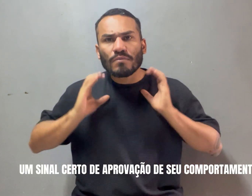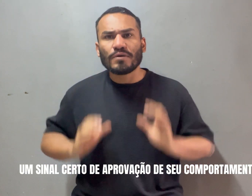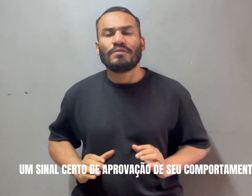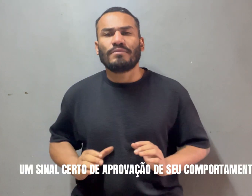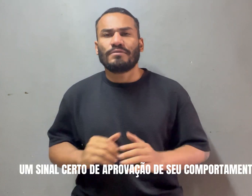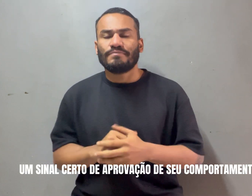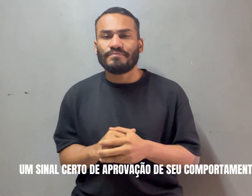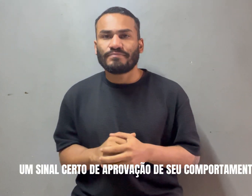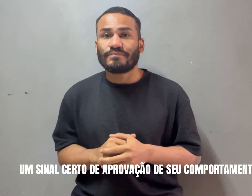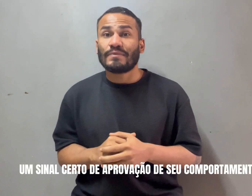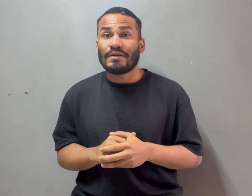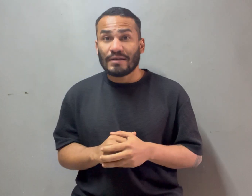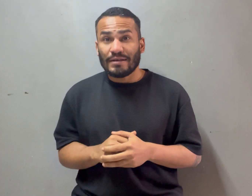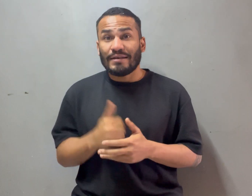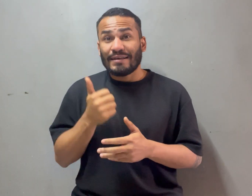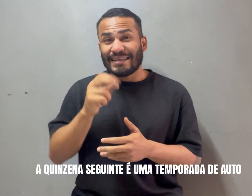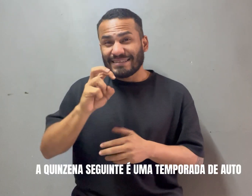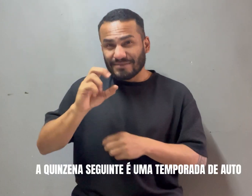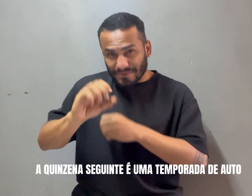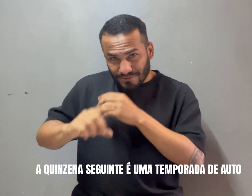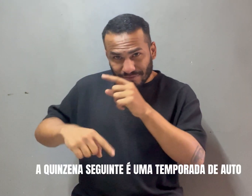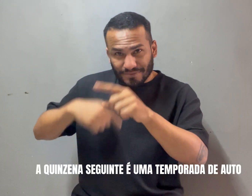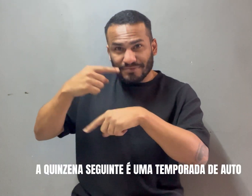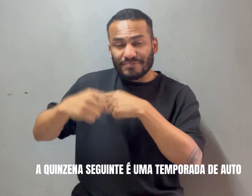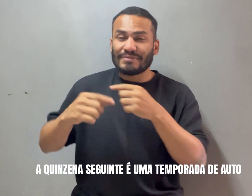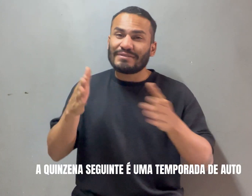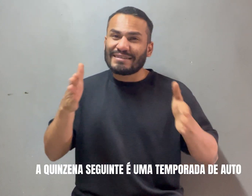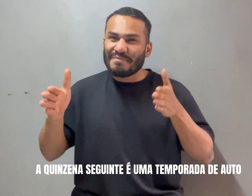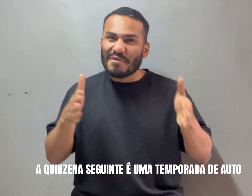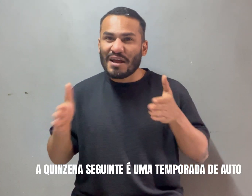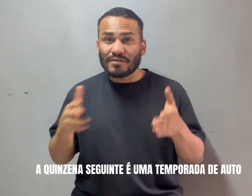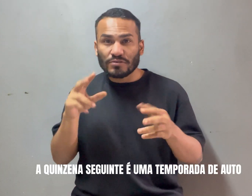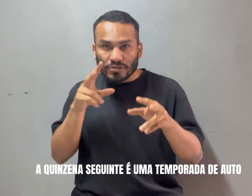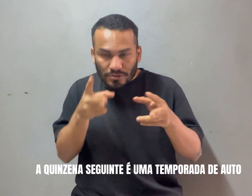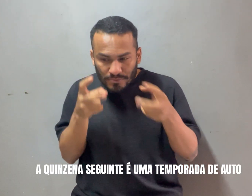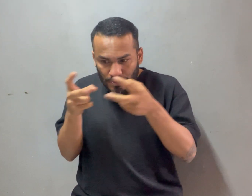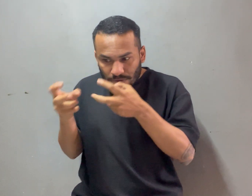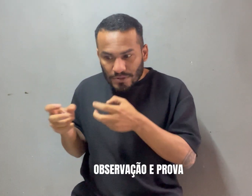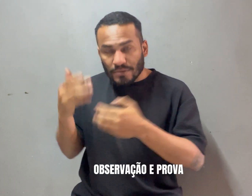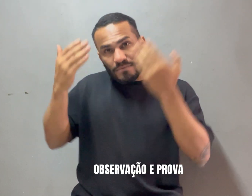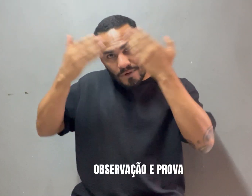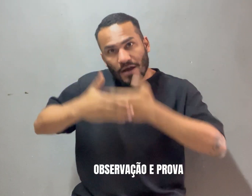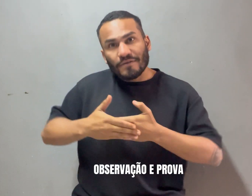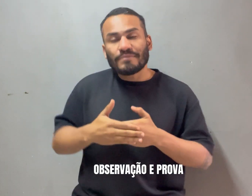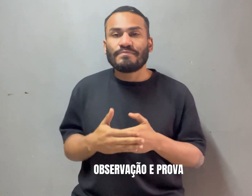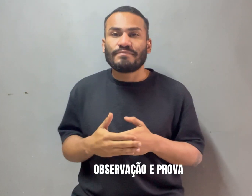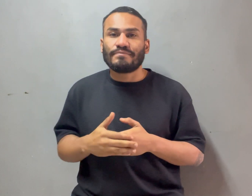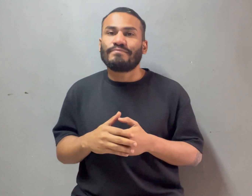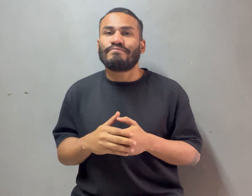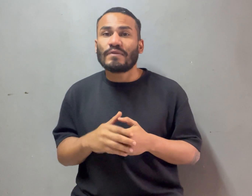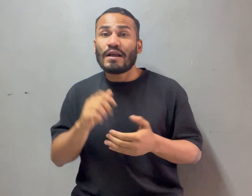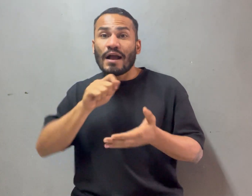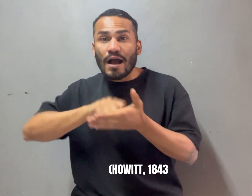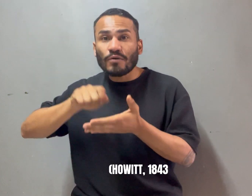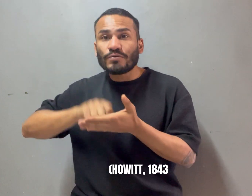aprovação de seu comportamento. A quinzena seguinte é uma temporada de autoobservação e prova. Howitt,